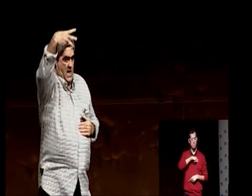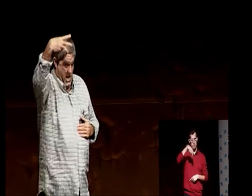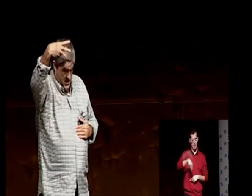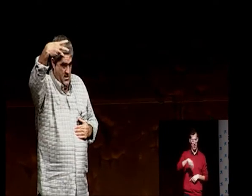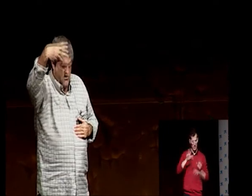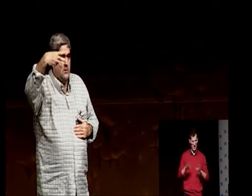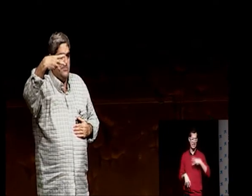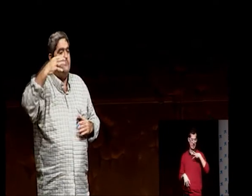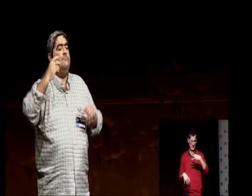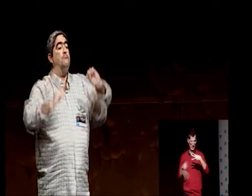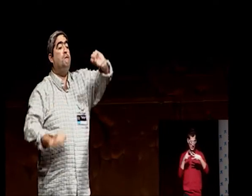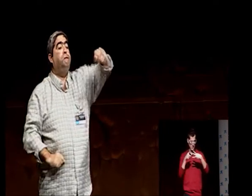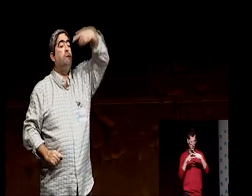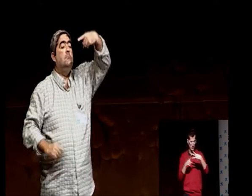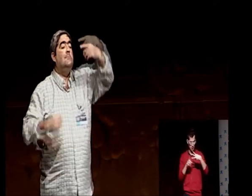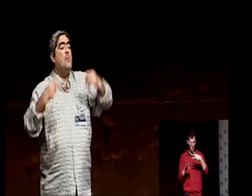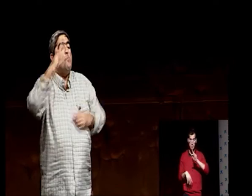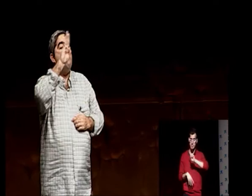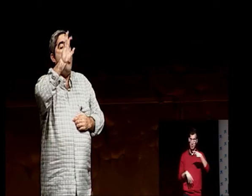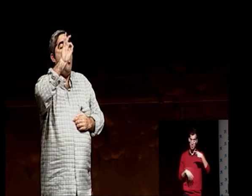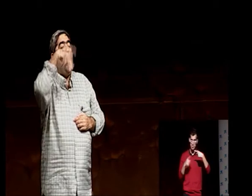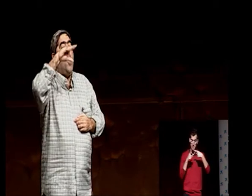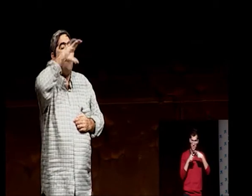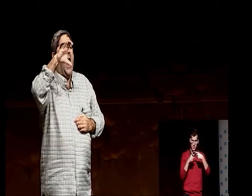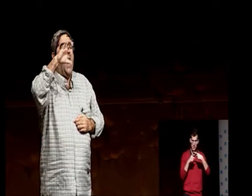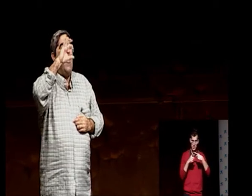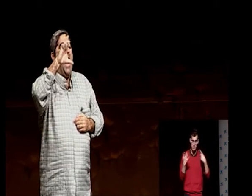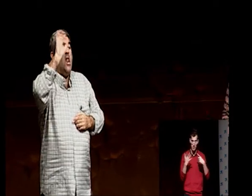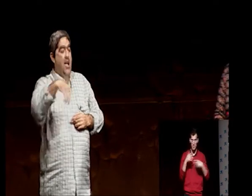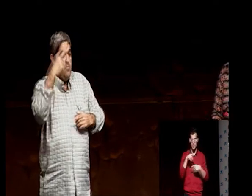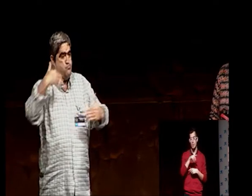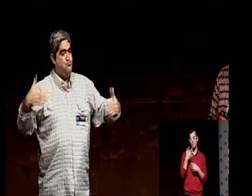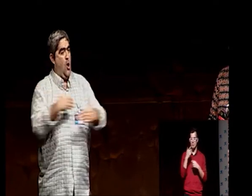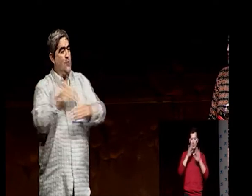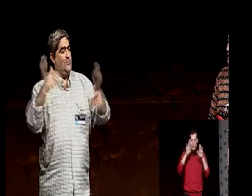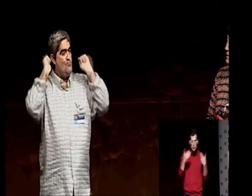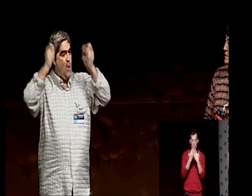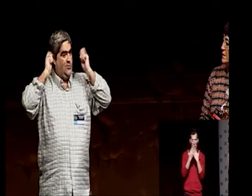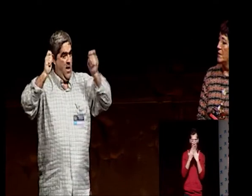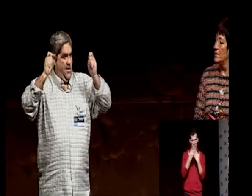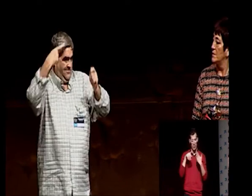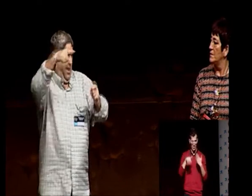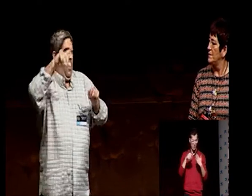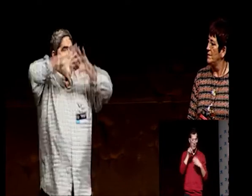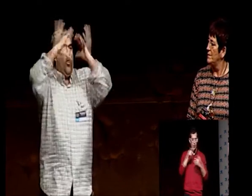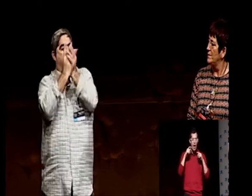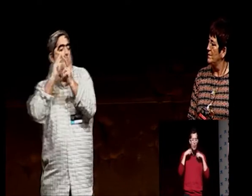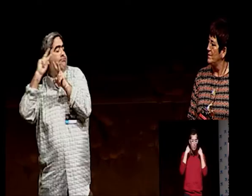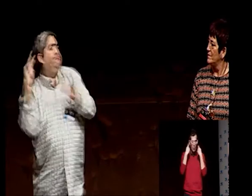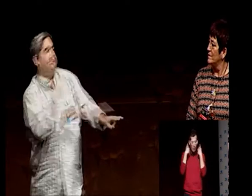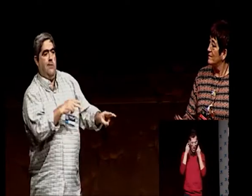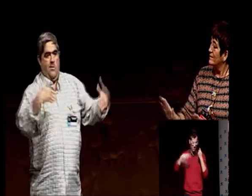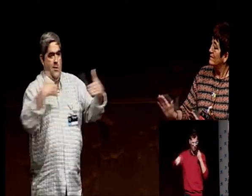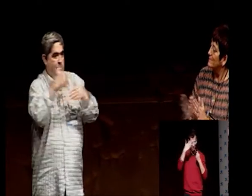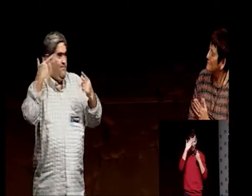futuro tres tres temas tres personas famosas Ponce de León como